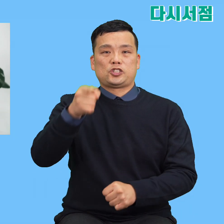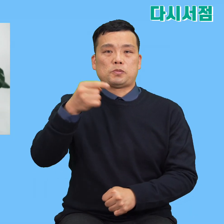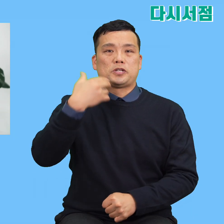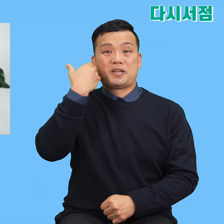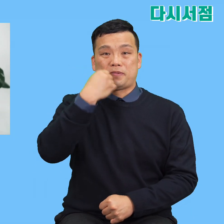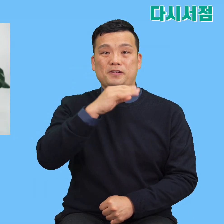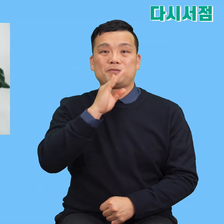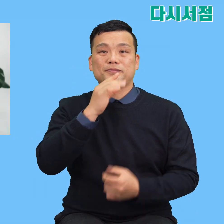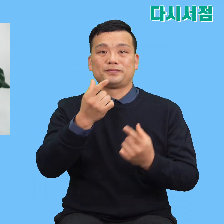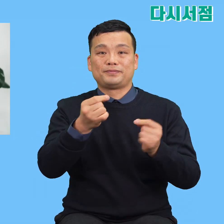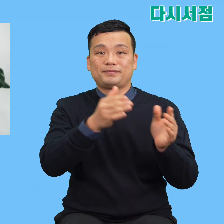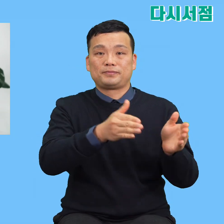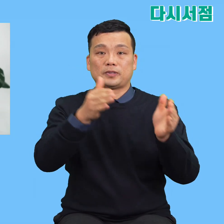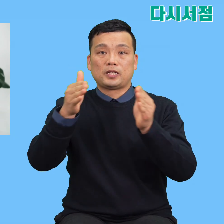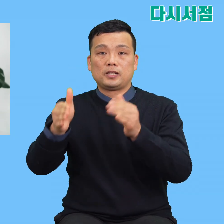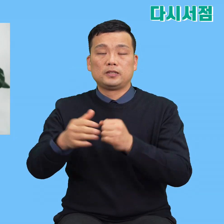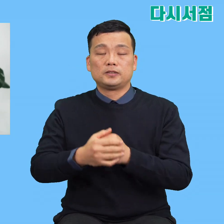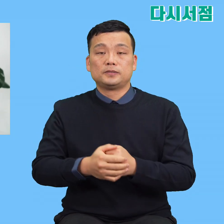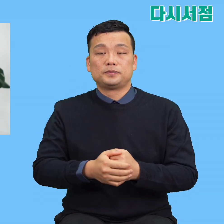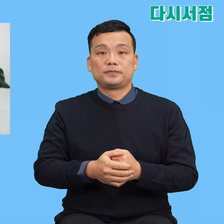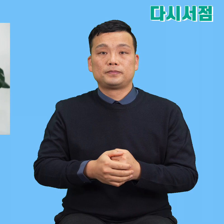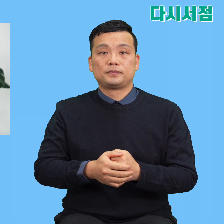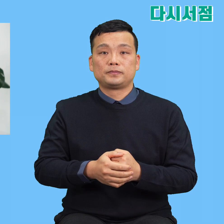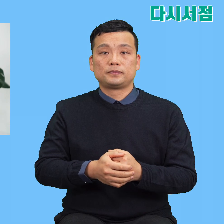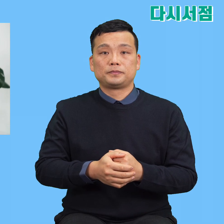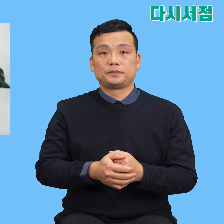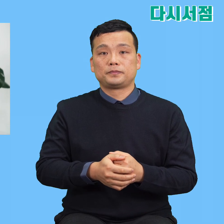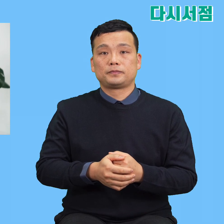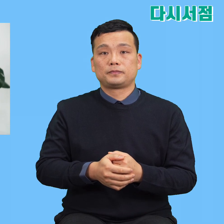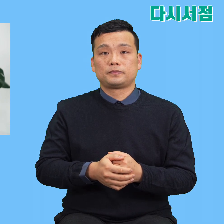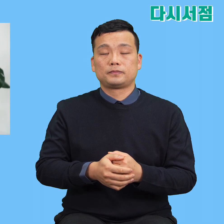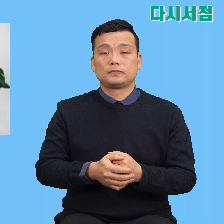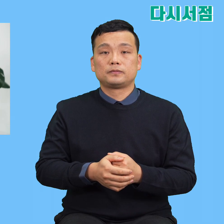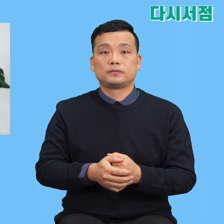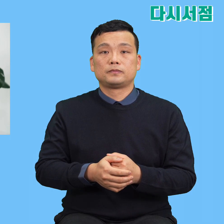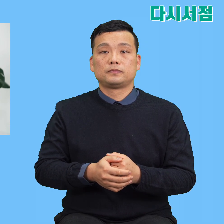비웃네. 가가 77페이지만의 매력이라